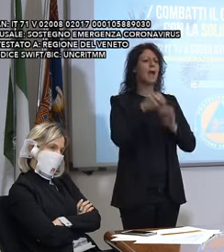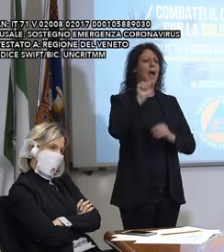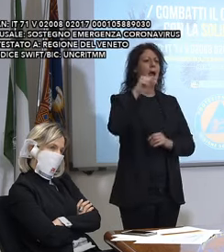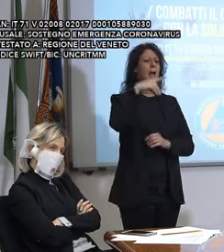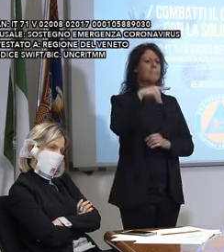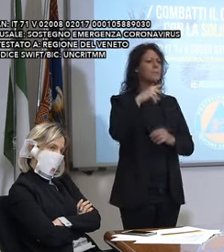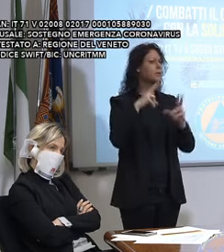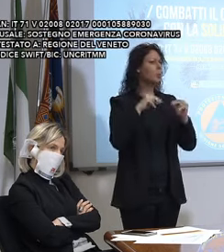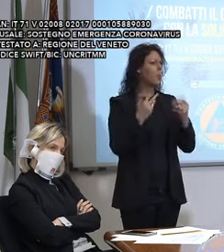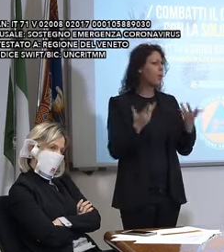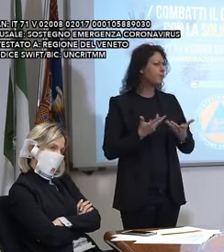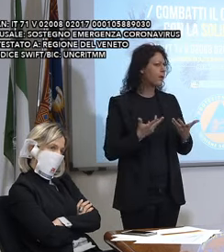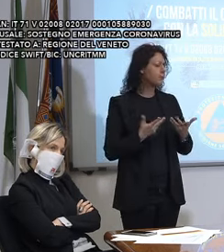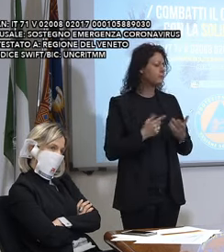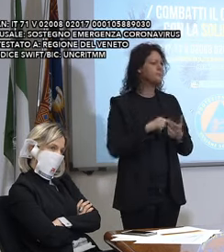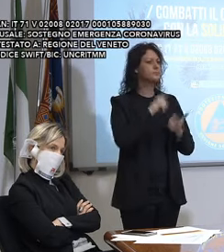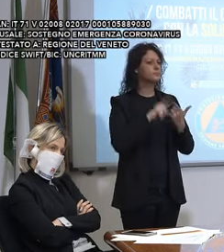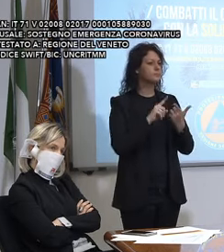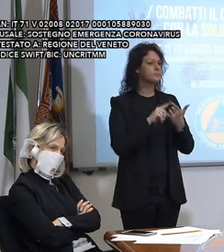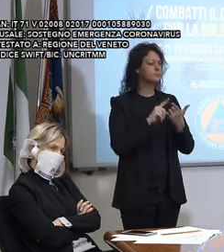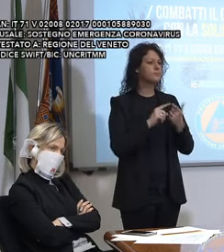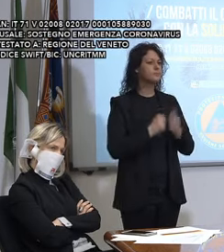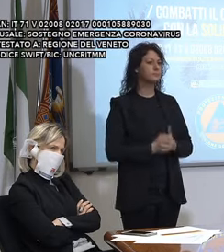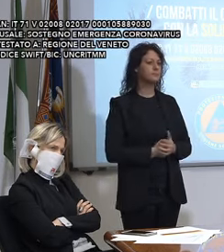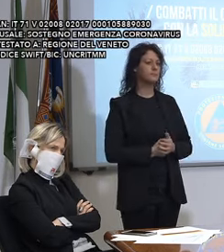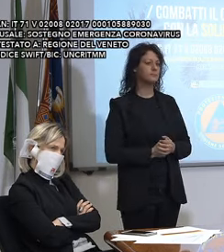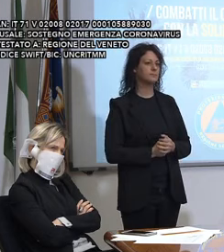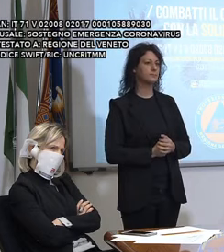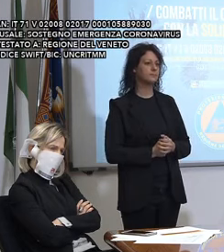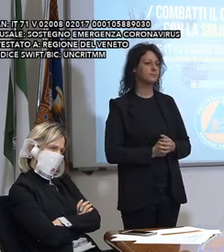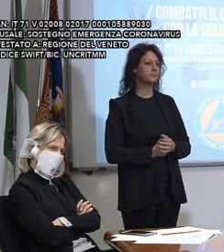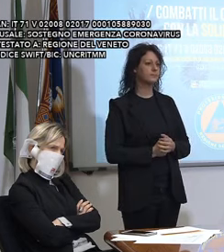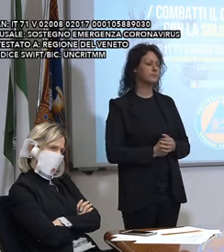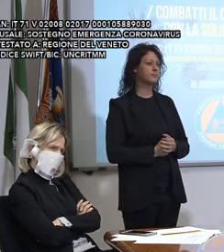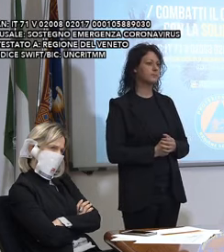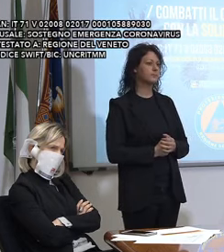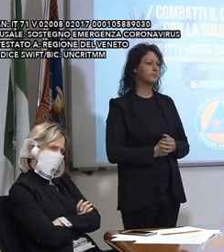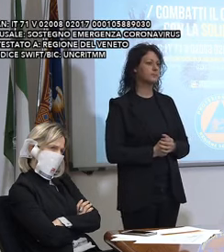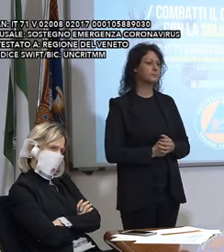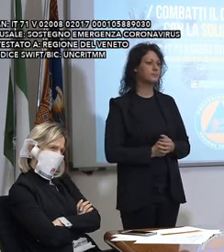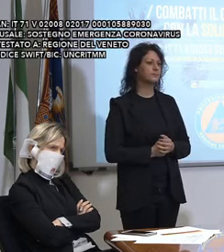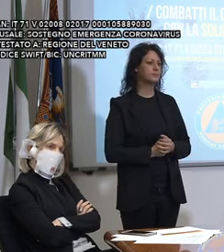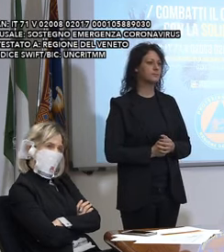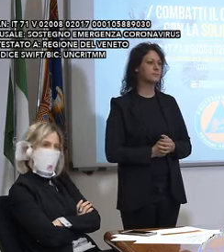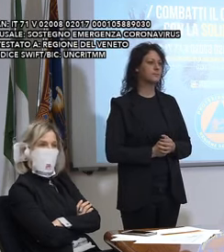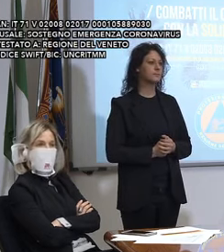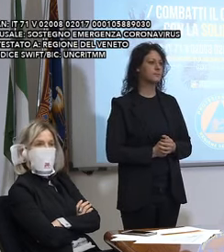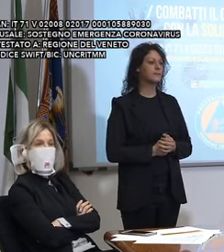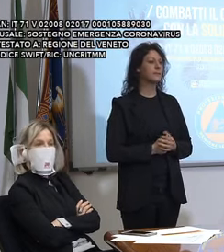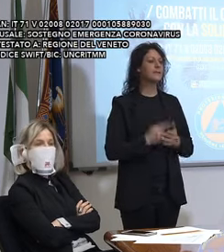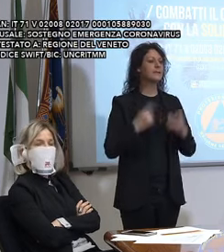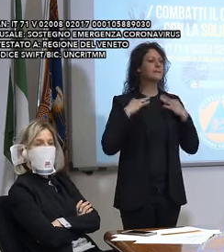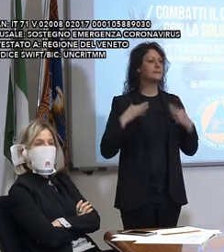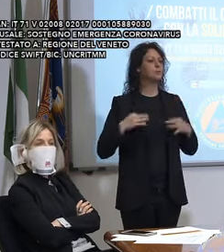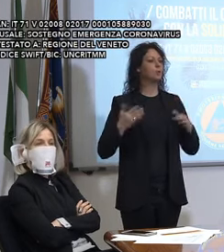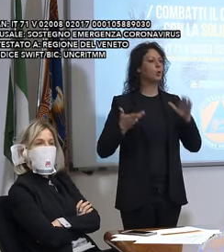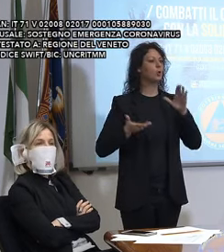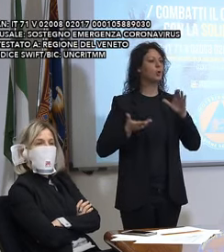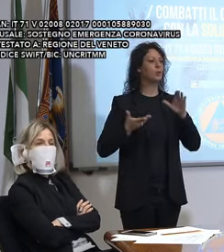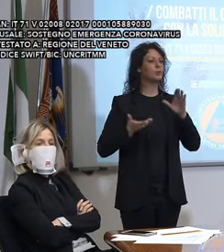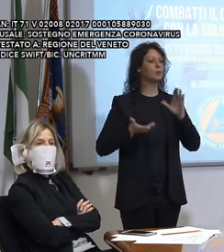poi un altro dato, le previsioni che riguardano una mappatura tracciata dall'OMS per quanto attiene alle